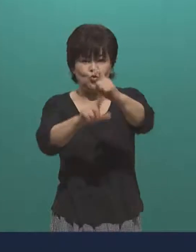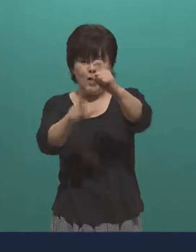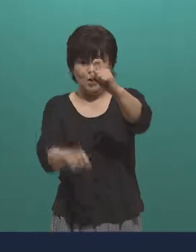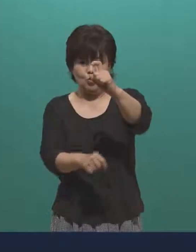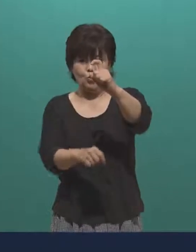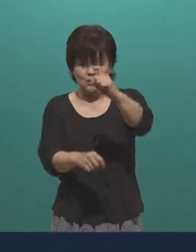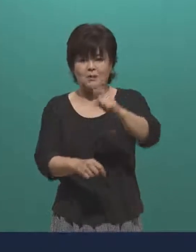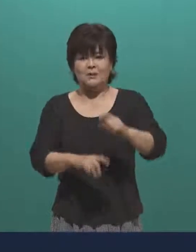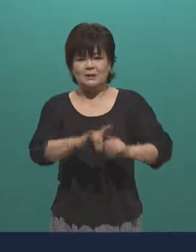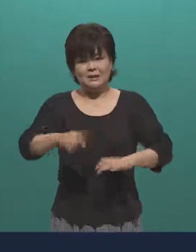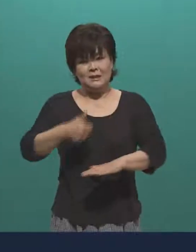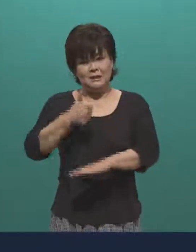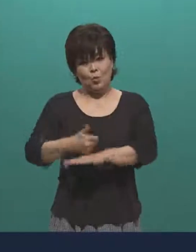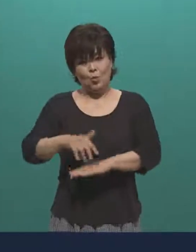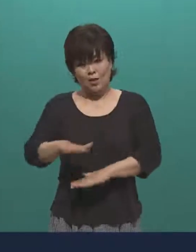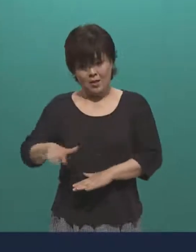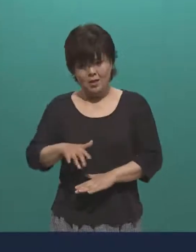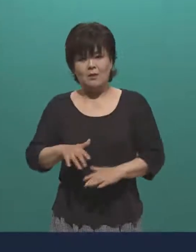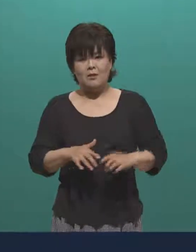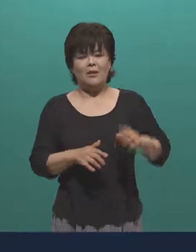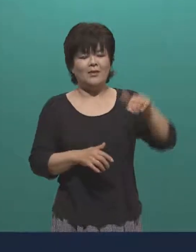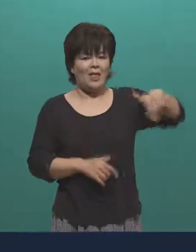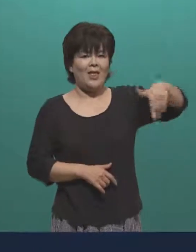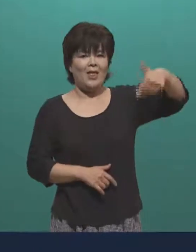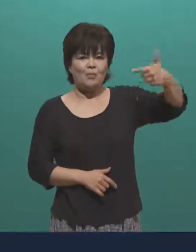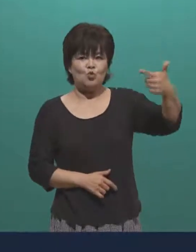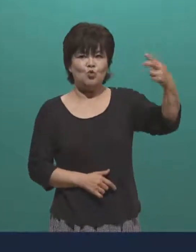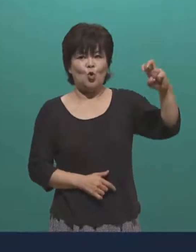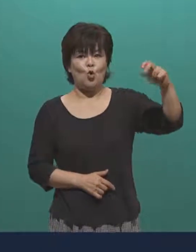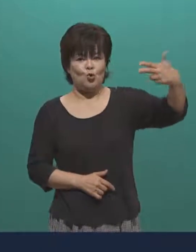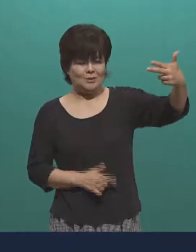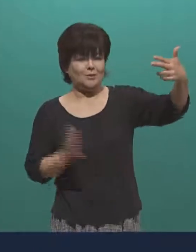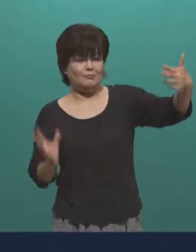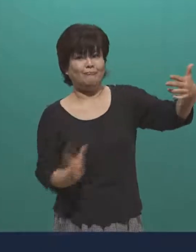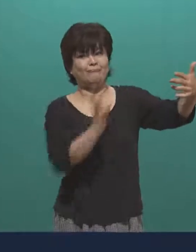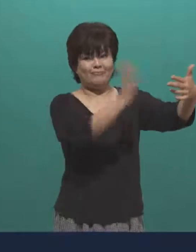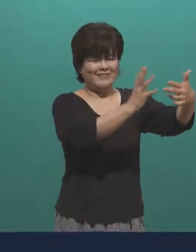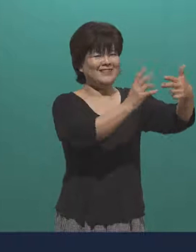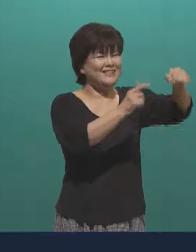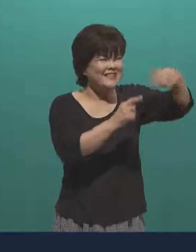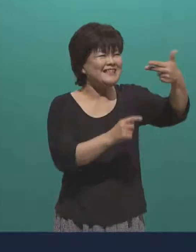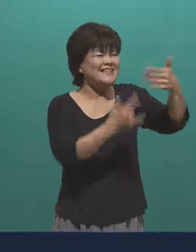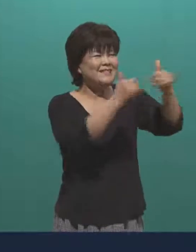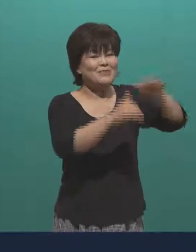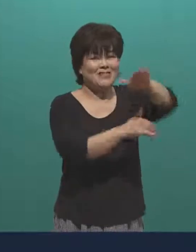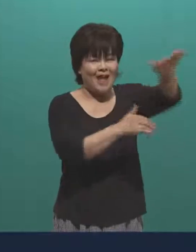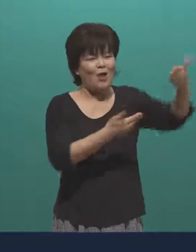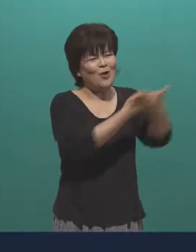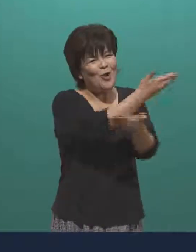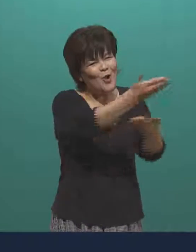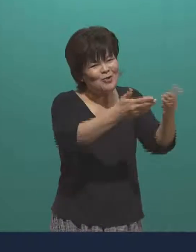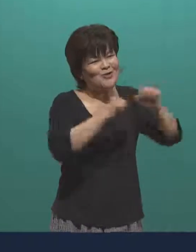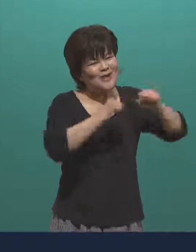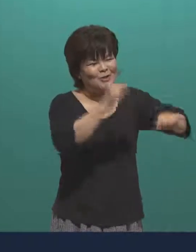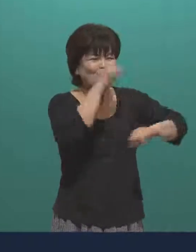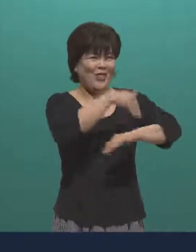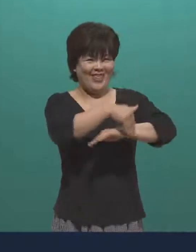また10月には議長らが根室市を訪れ、市民らと交流する予定です